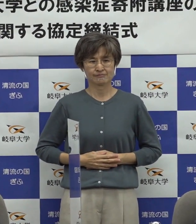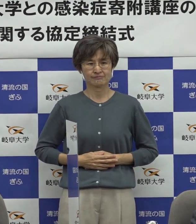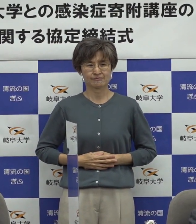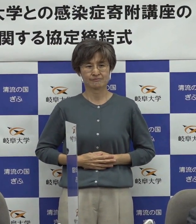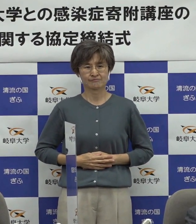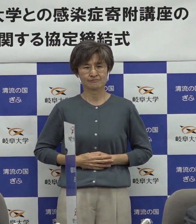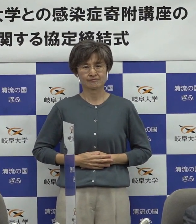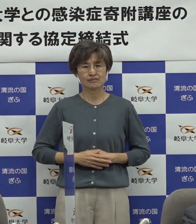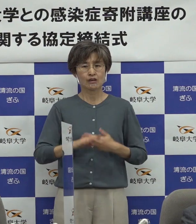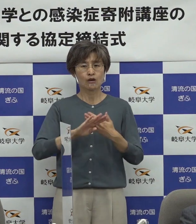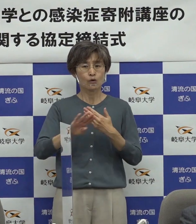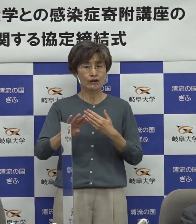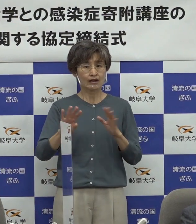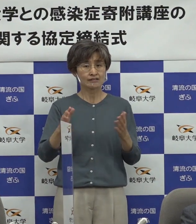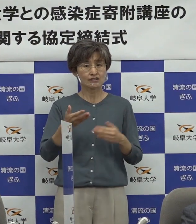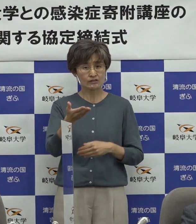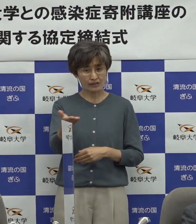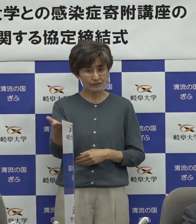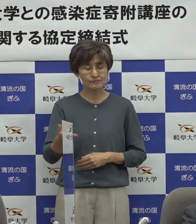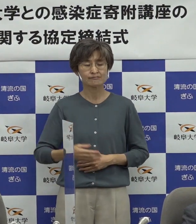はい、その他よろしいでしょうか？